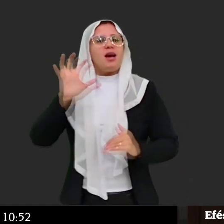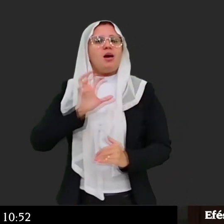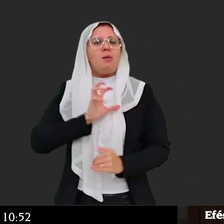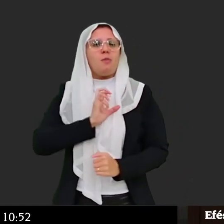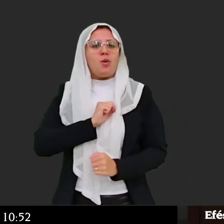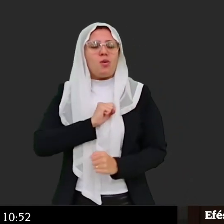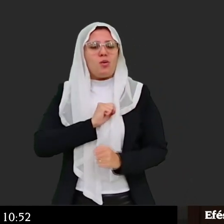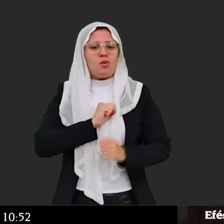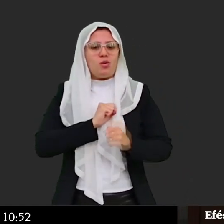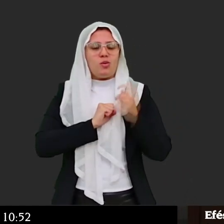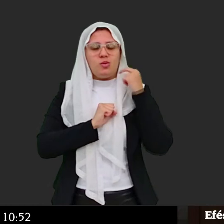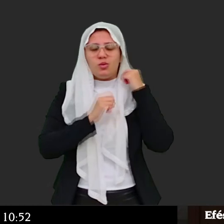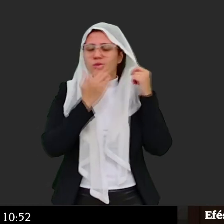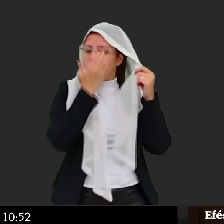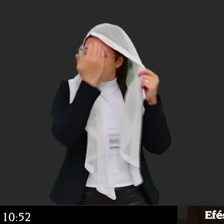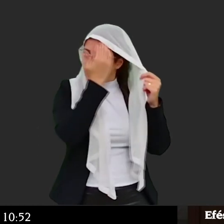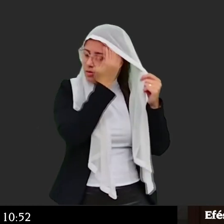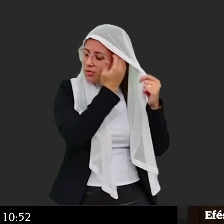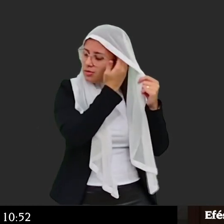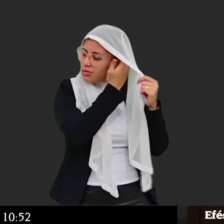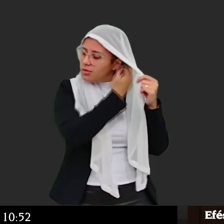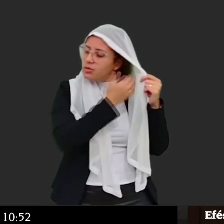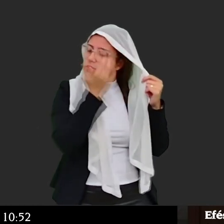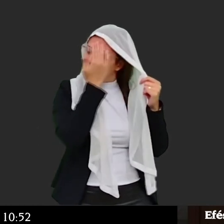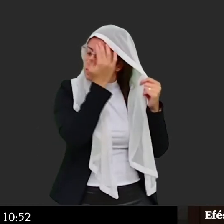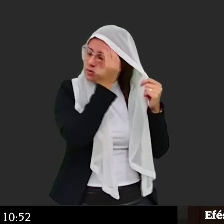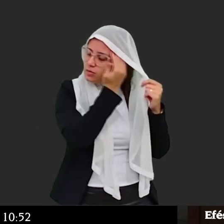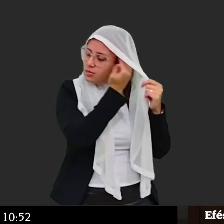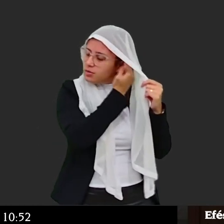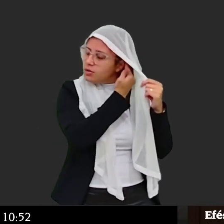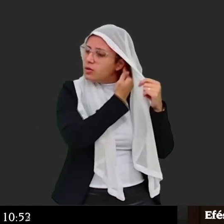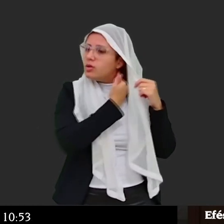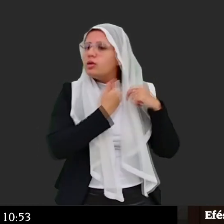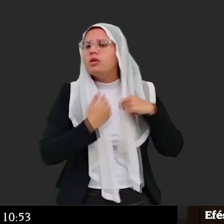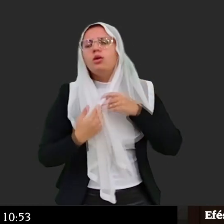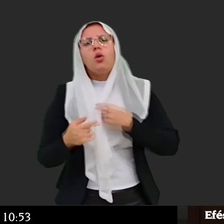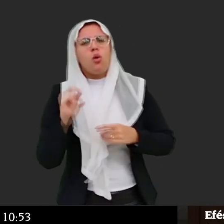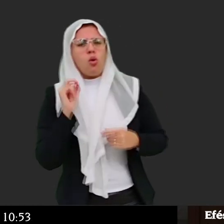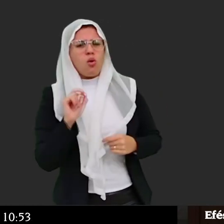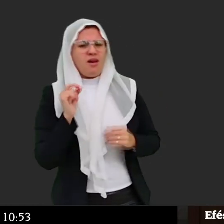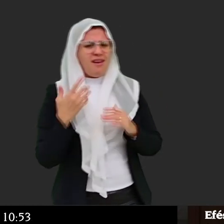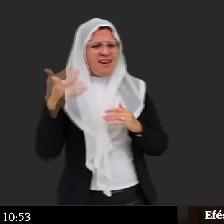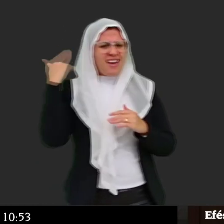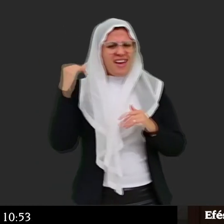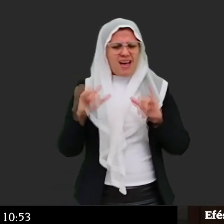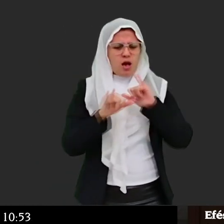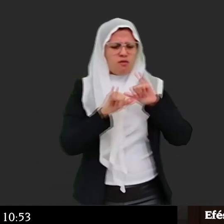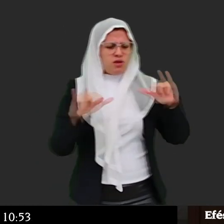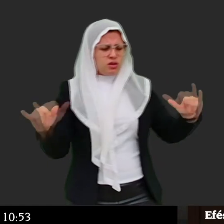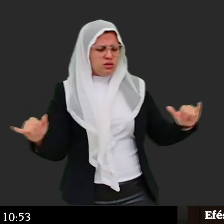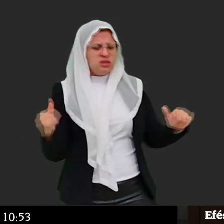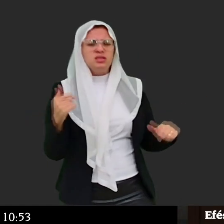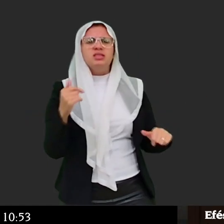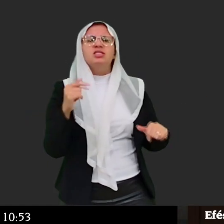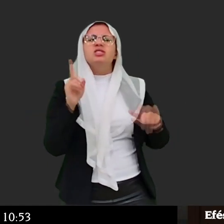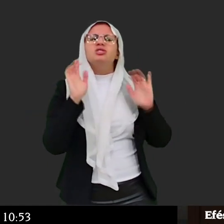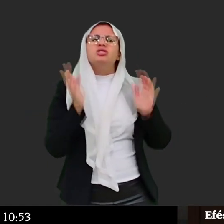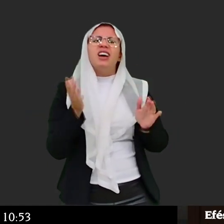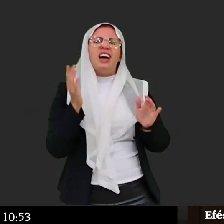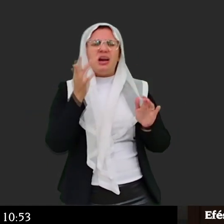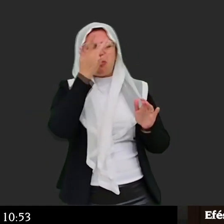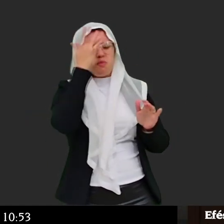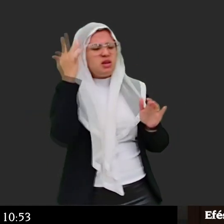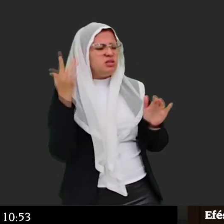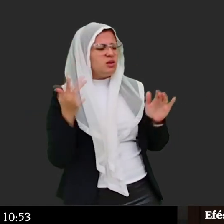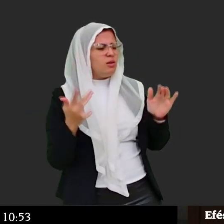digo isto, e testifico isto no Senhor, para que ninguém ande mais como andam também os outros gentios,